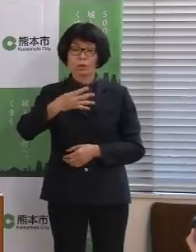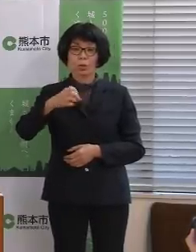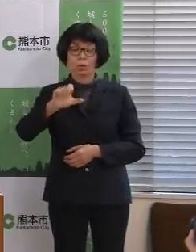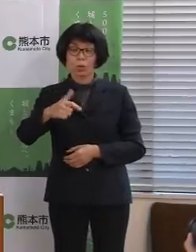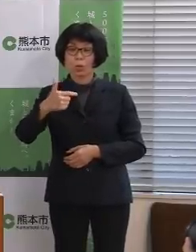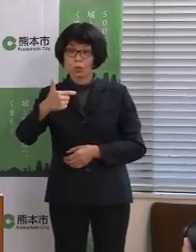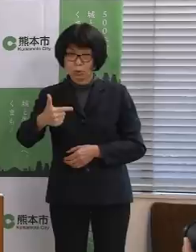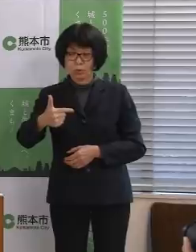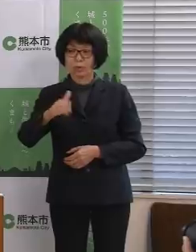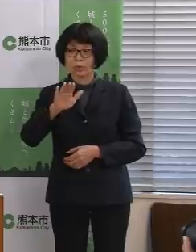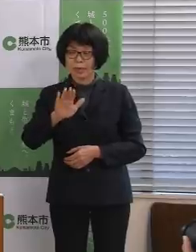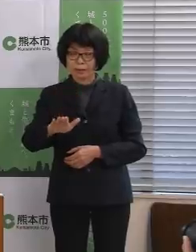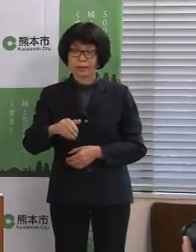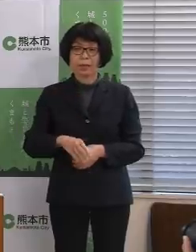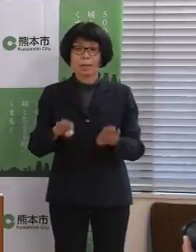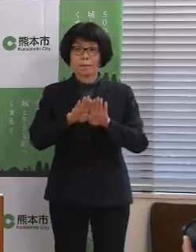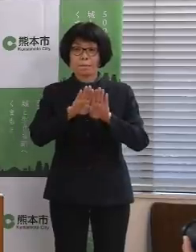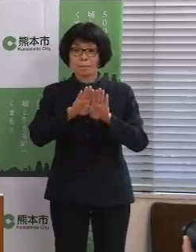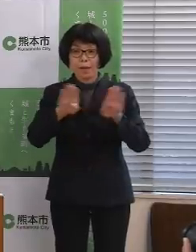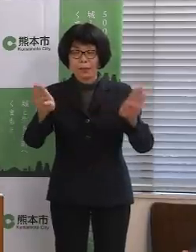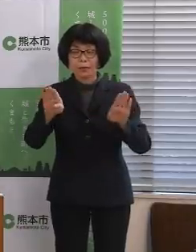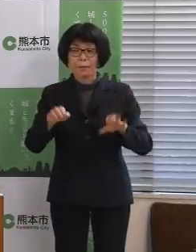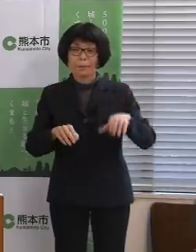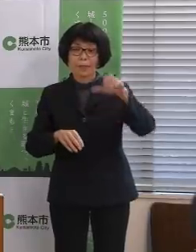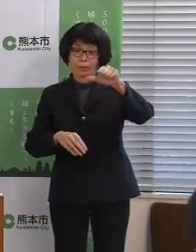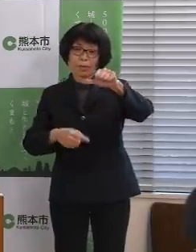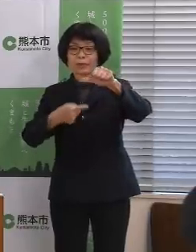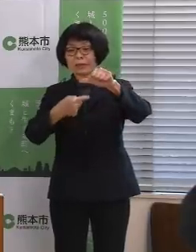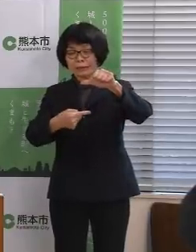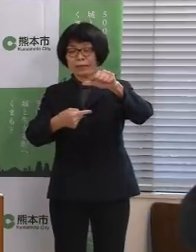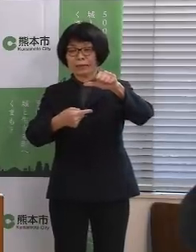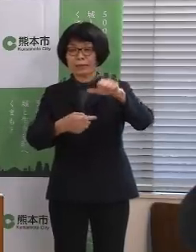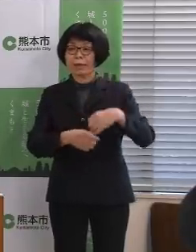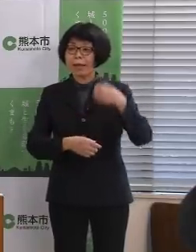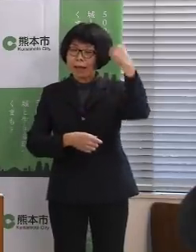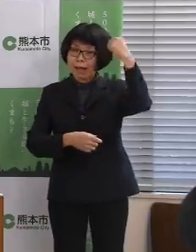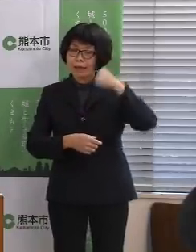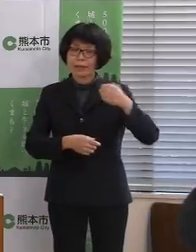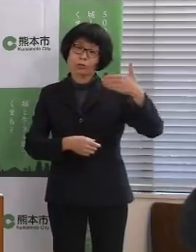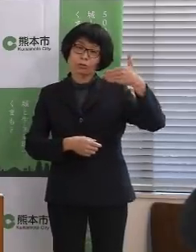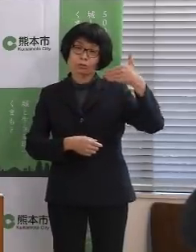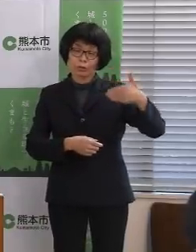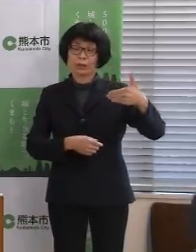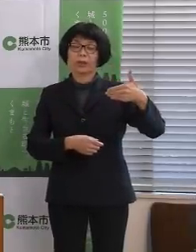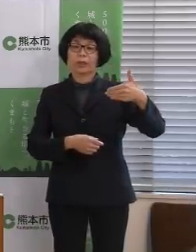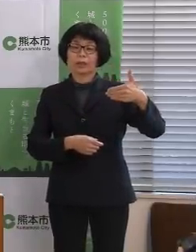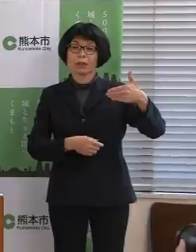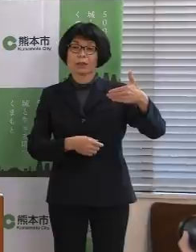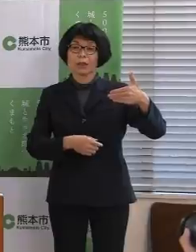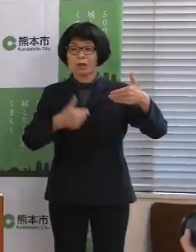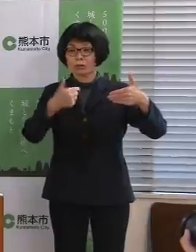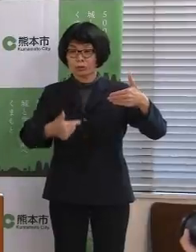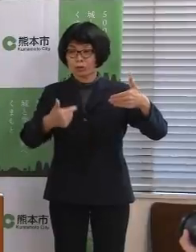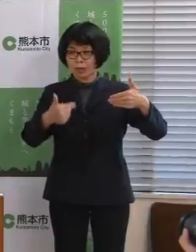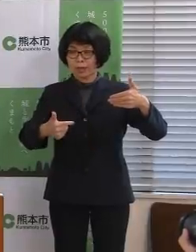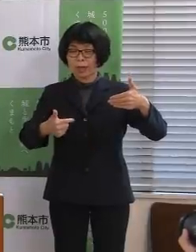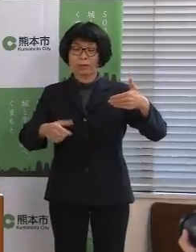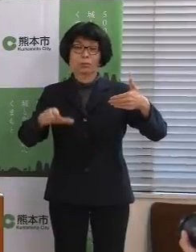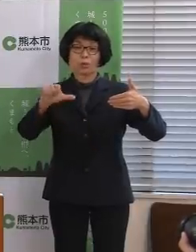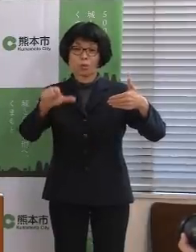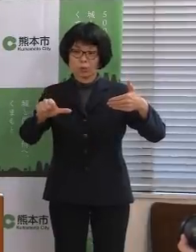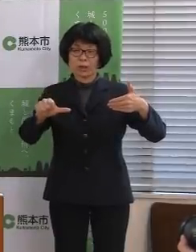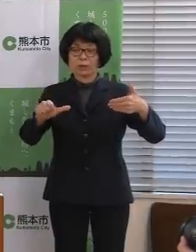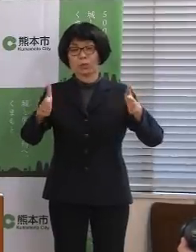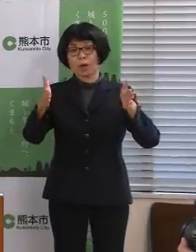0570-096-456 番、開始日は5月1日午前9時から 17時まで